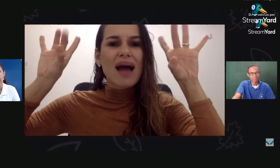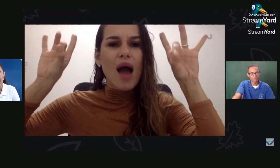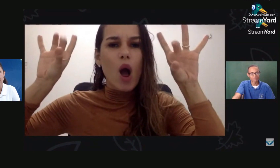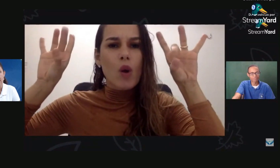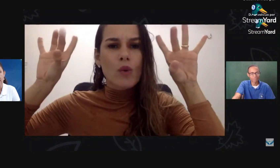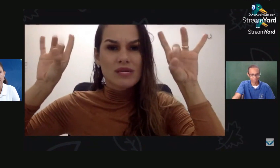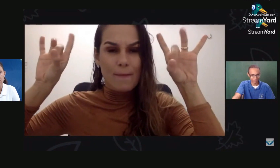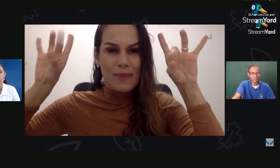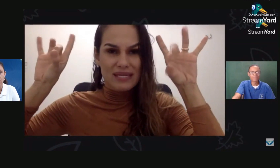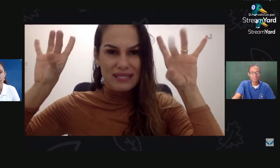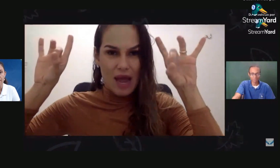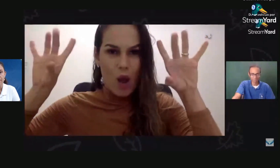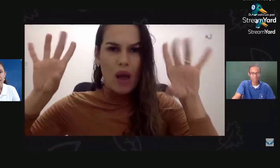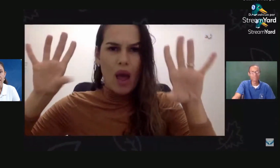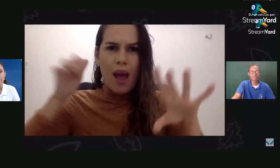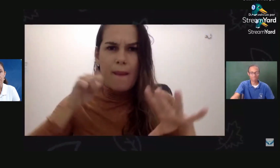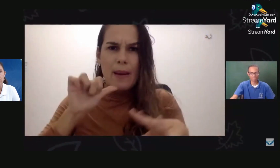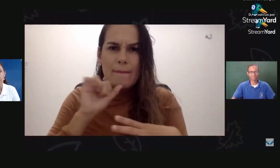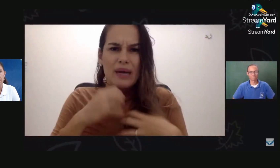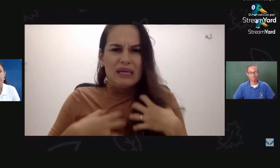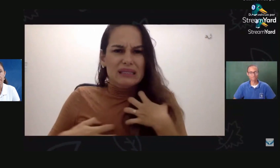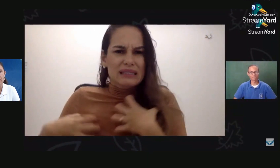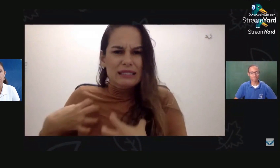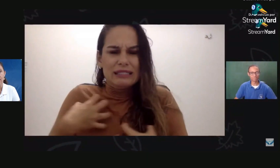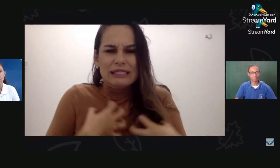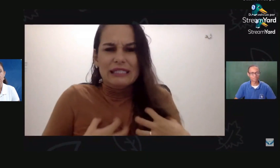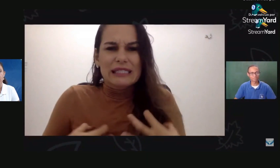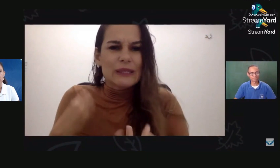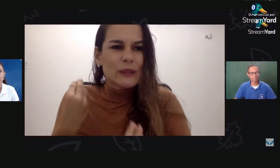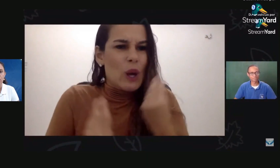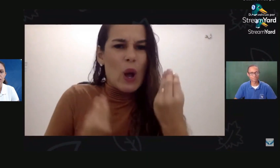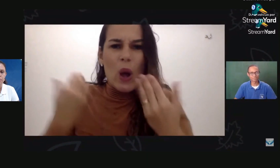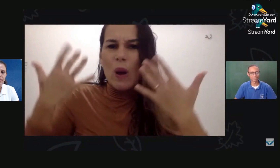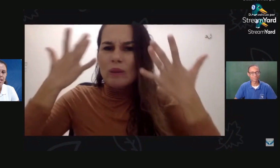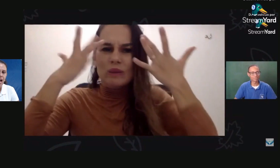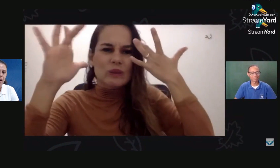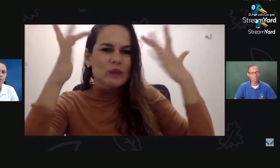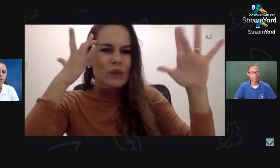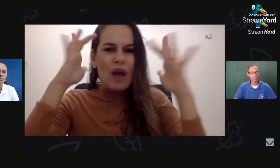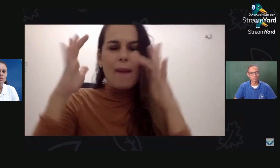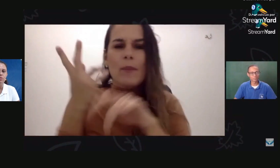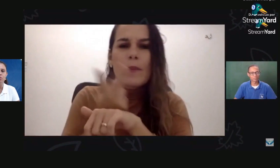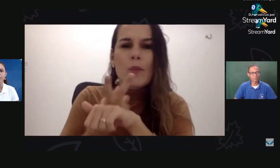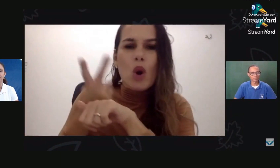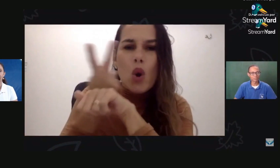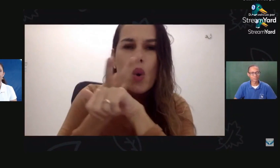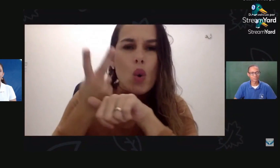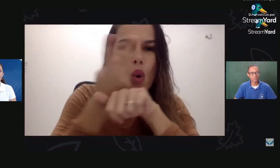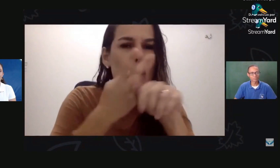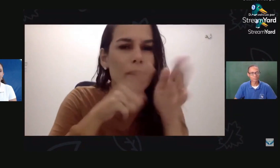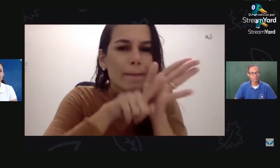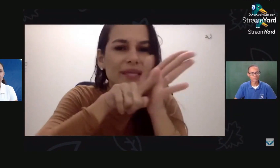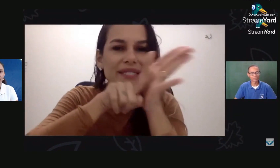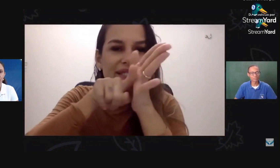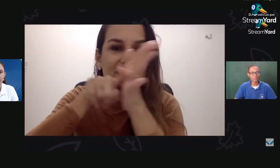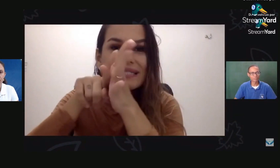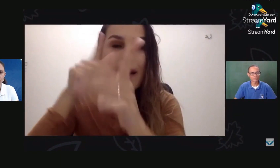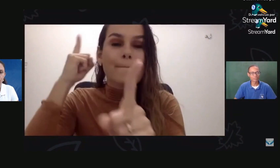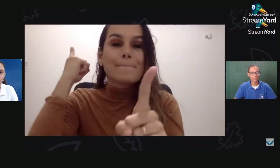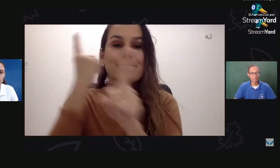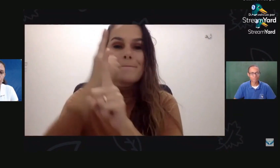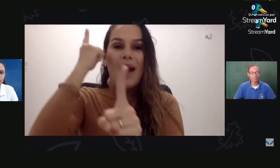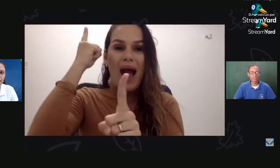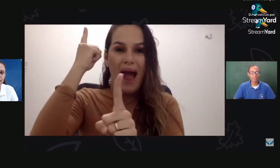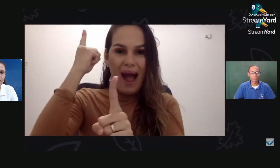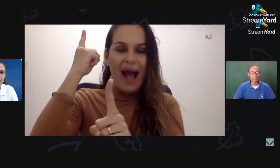eu ficasse naquela escola e pediram que minha mãe me matriculasse numa outra escola especial. Minha mãe ficou super, né, aflita com aquilo